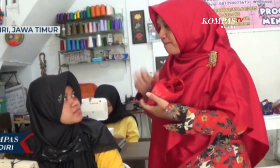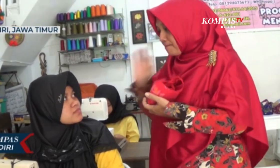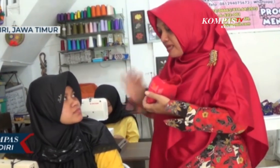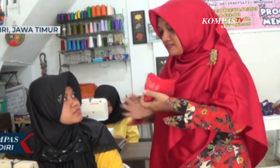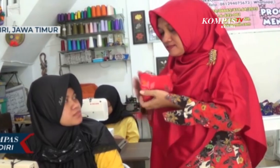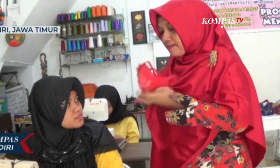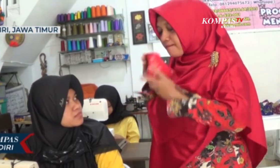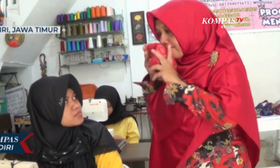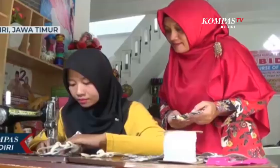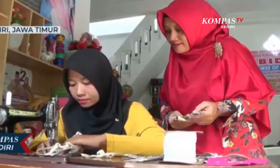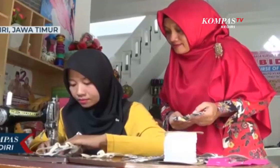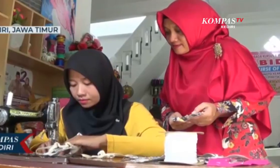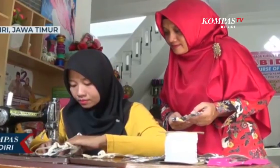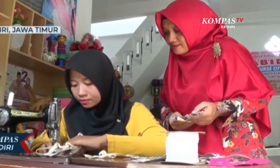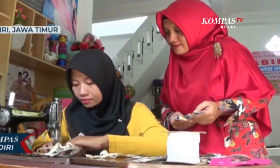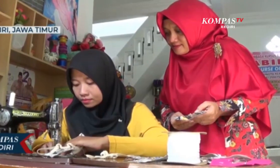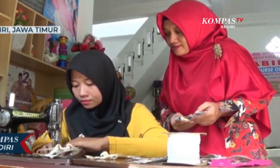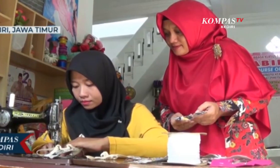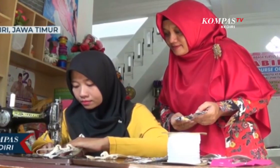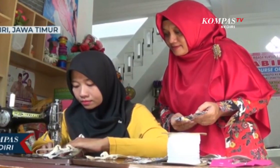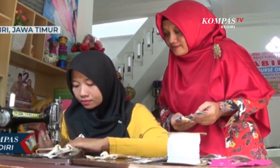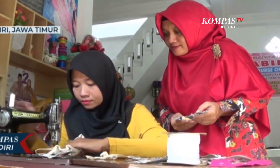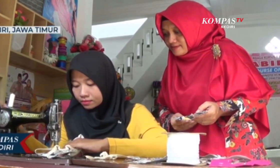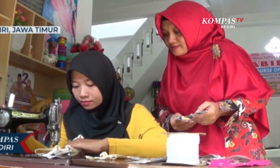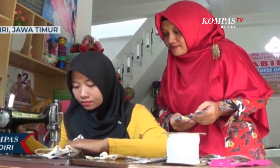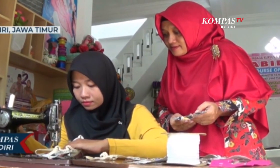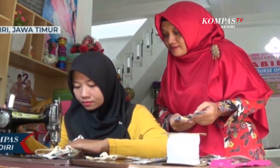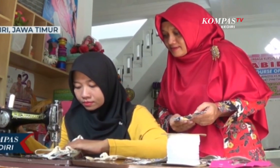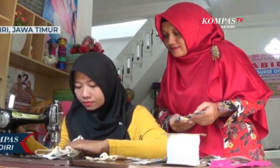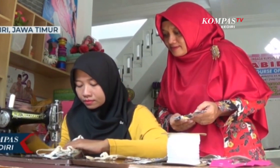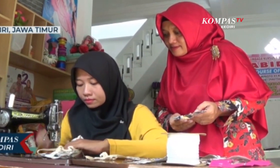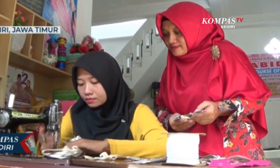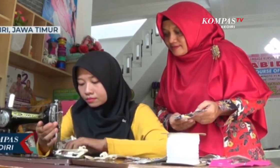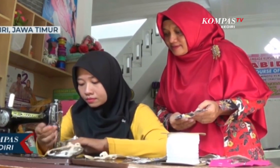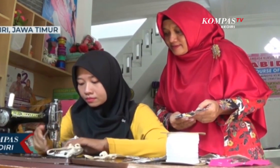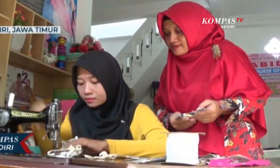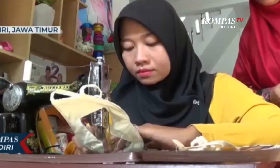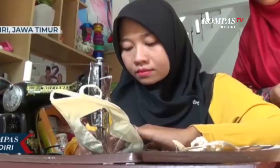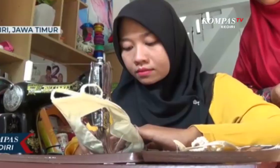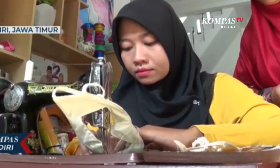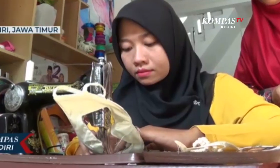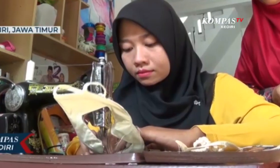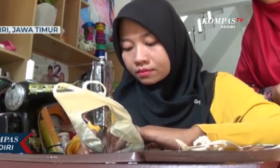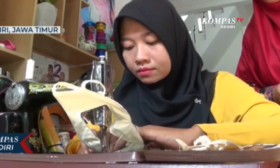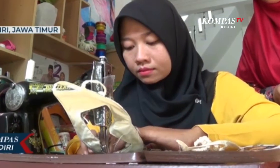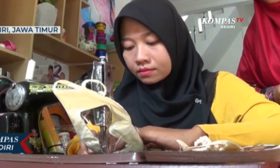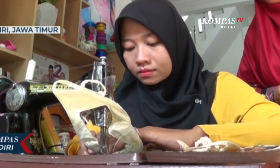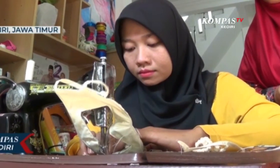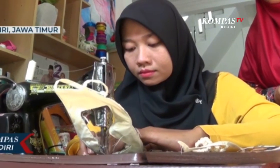para penyandang disabilitas sebagai seorang penyandang disabilitas Yuyun memiliki pengalaman pahit dalam